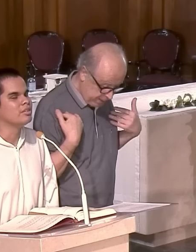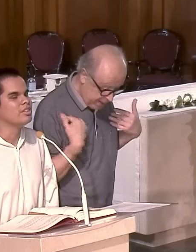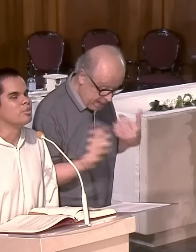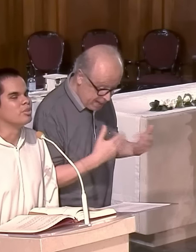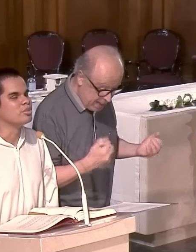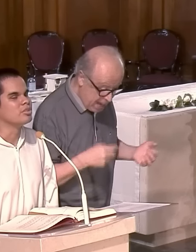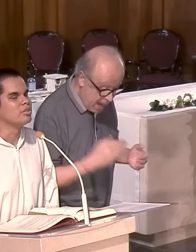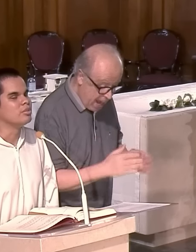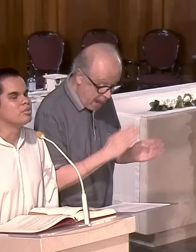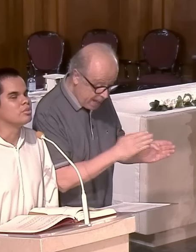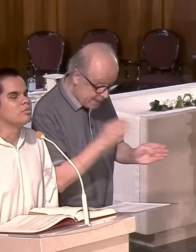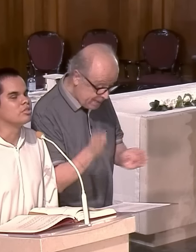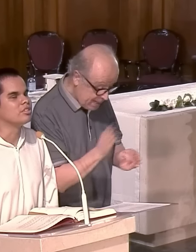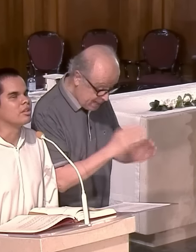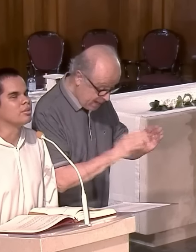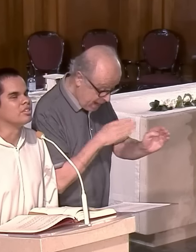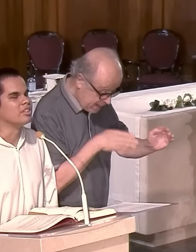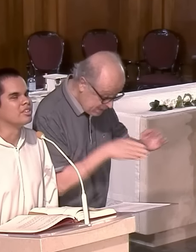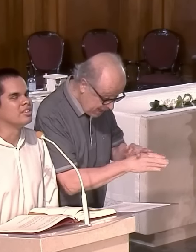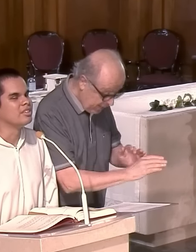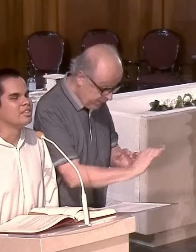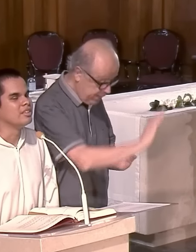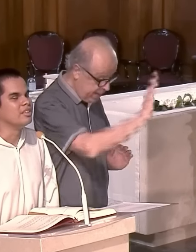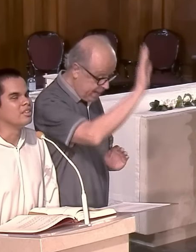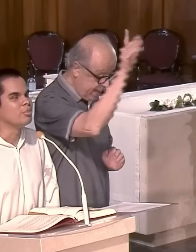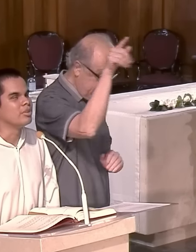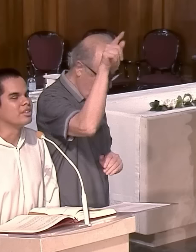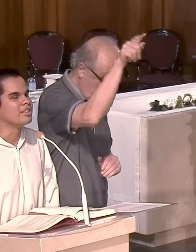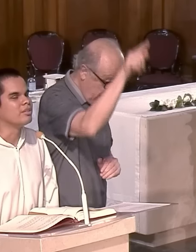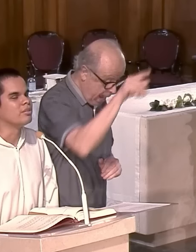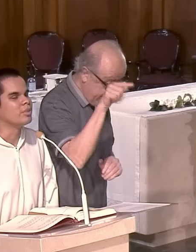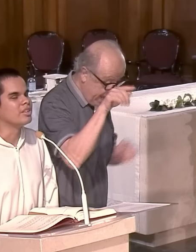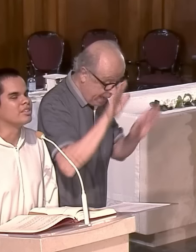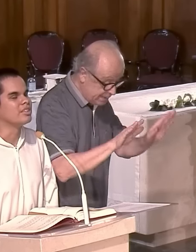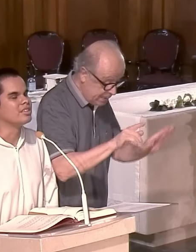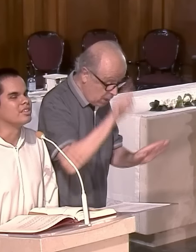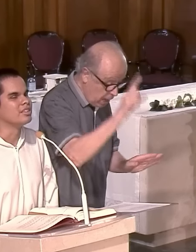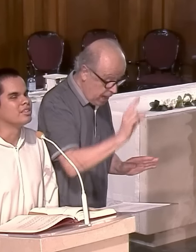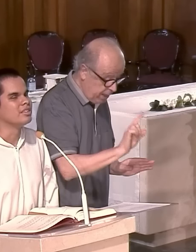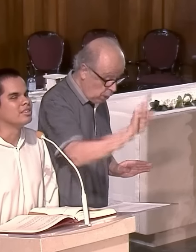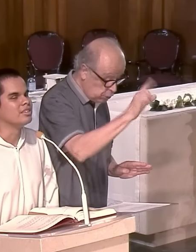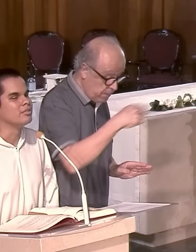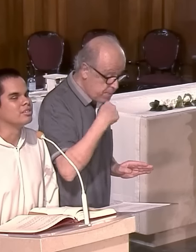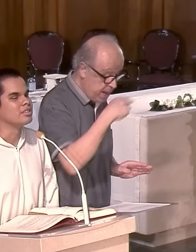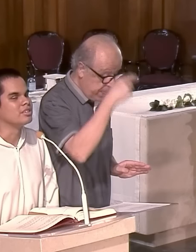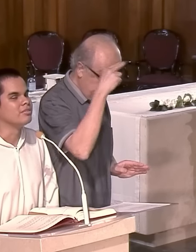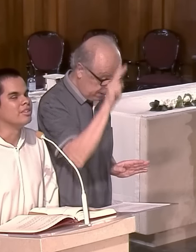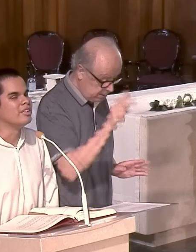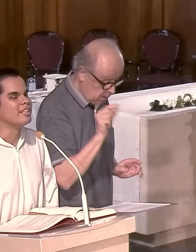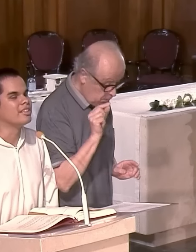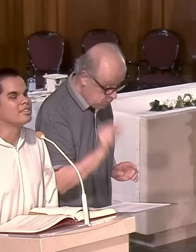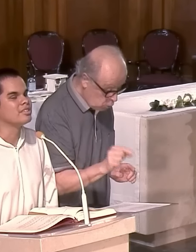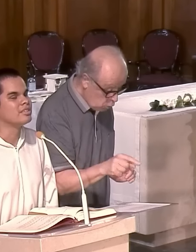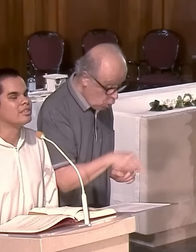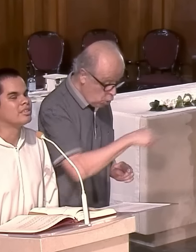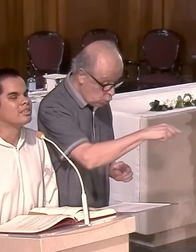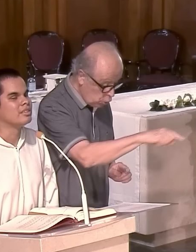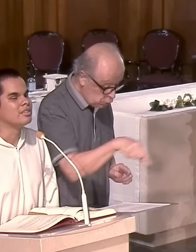No tenemos un sumo sacerdote incapaz de compadecerse de nuestras